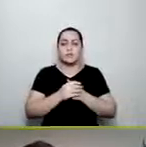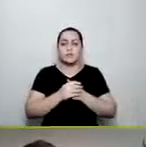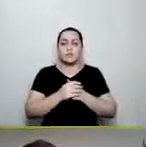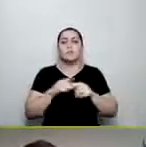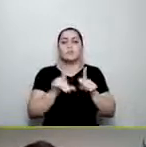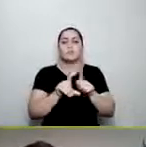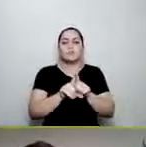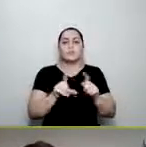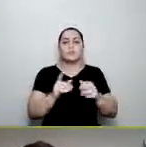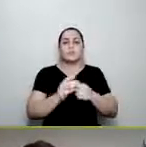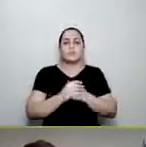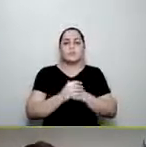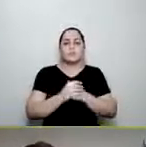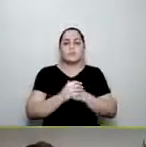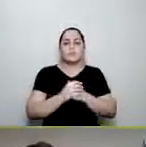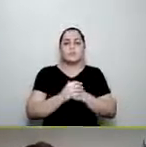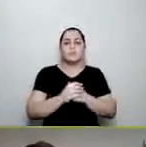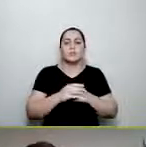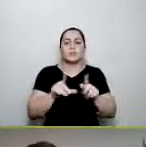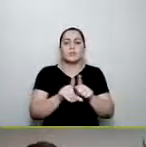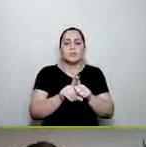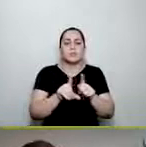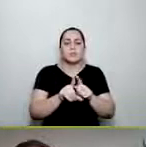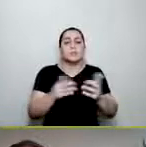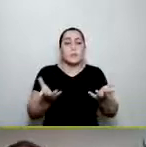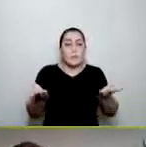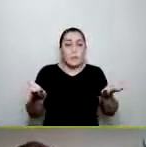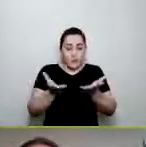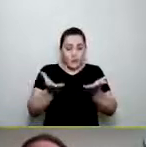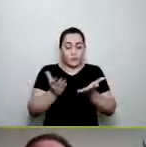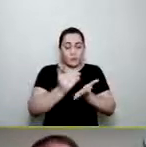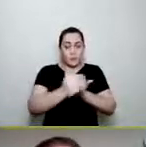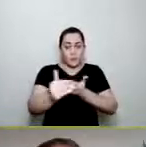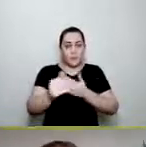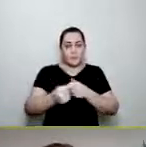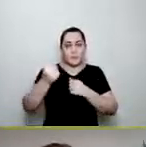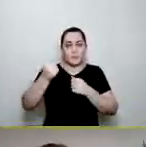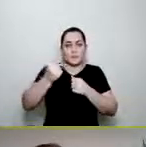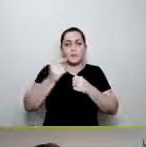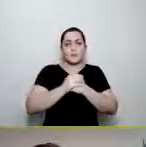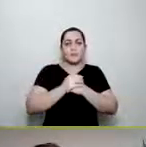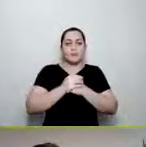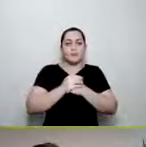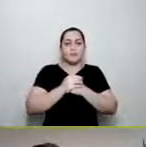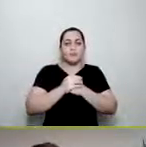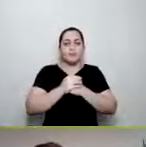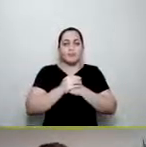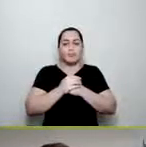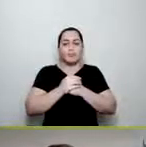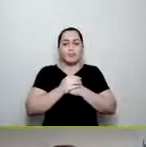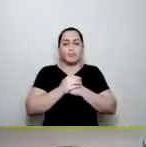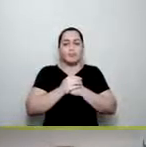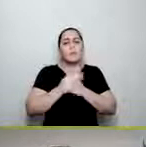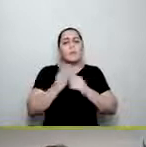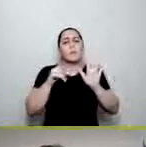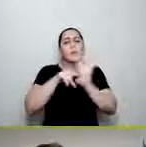dados linguísticos, especialmente sobre línguas indígenas. Então, vamos lá. Diversidade ameaçada. Uma